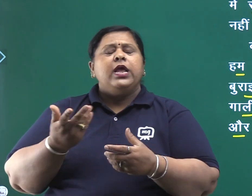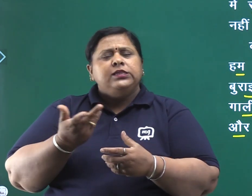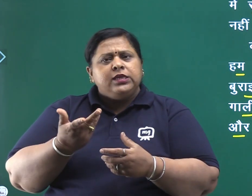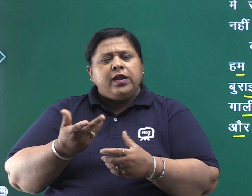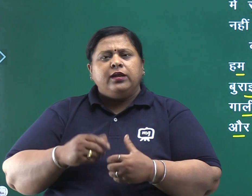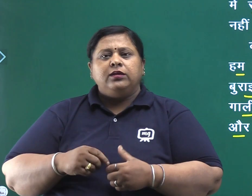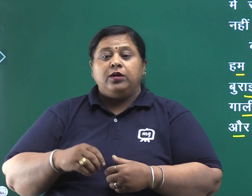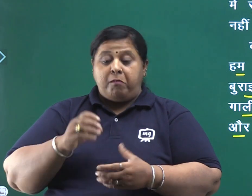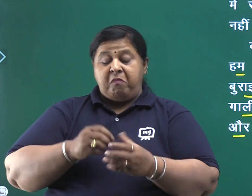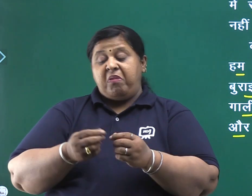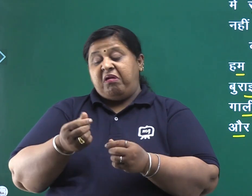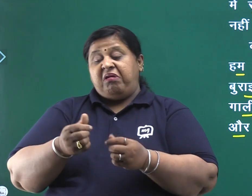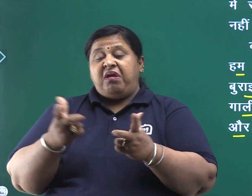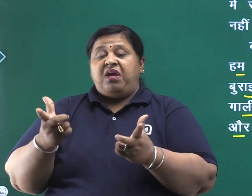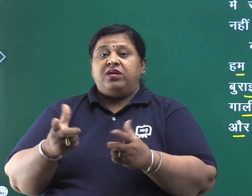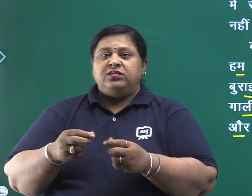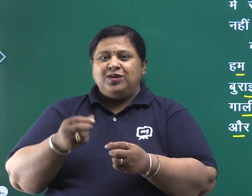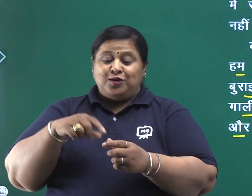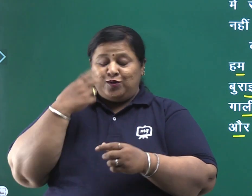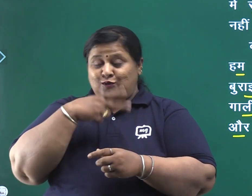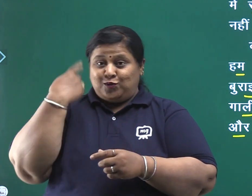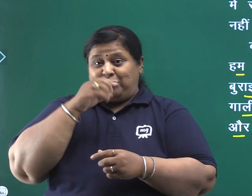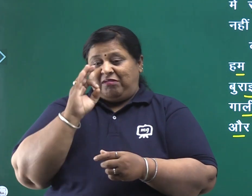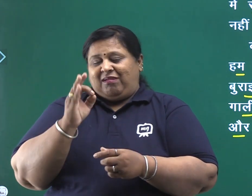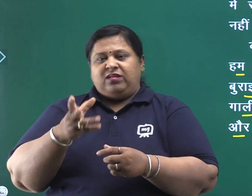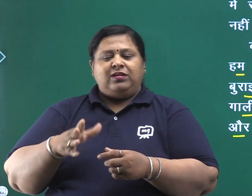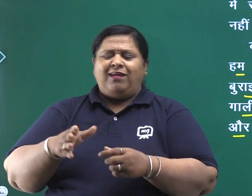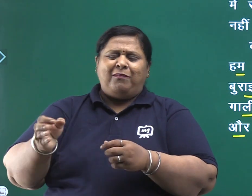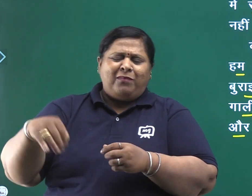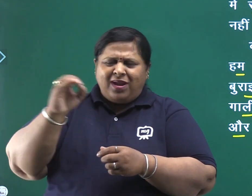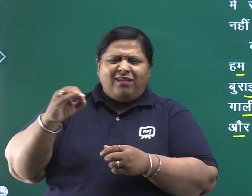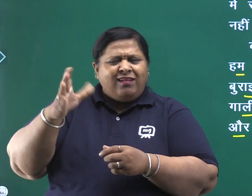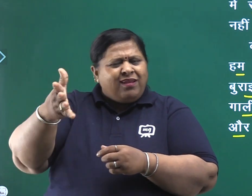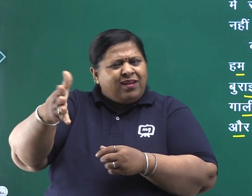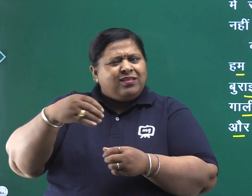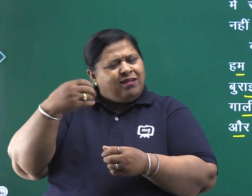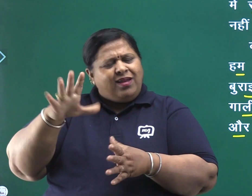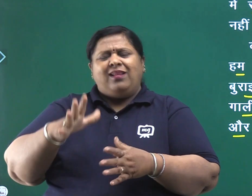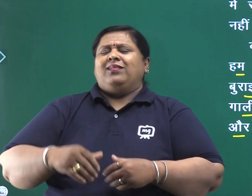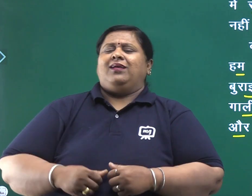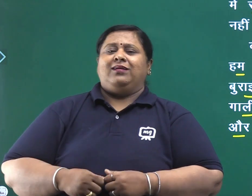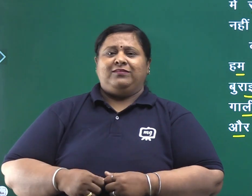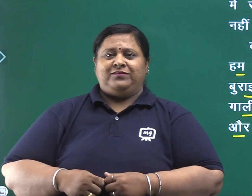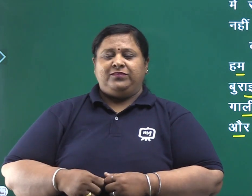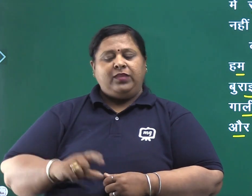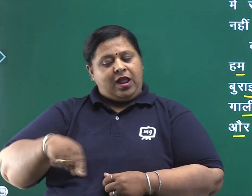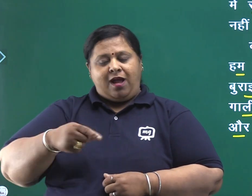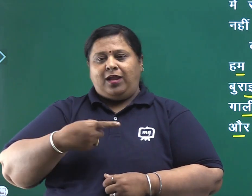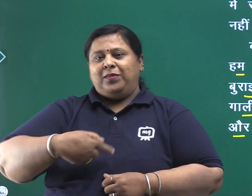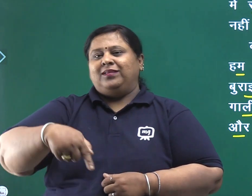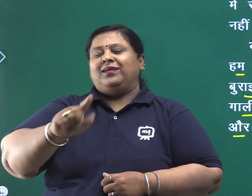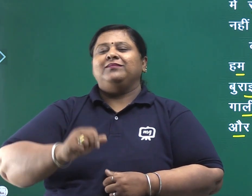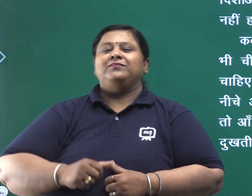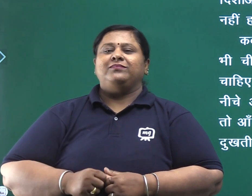है, महंगी है या सुंदर है, यह मायने नहीं रखता है। आगे बढ़ते हैं।